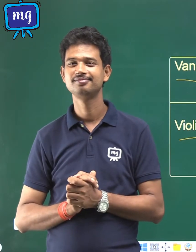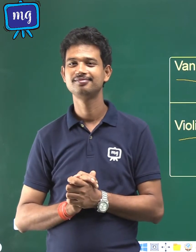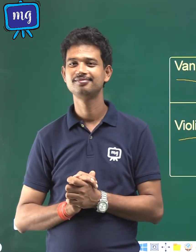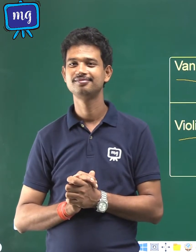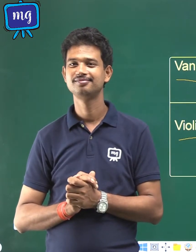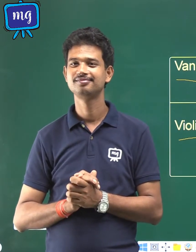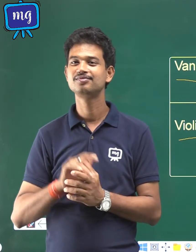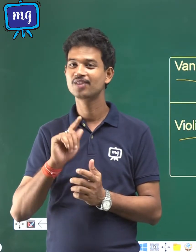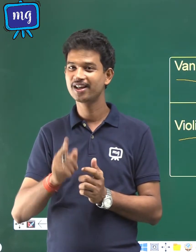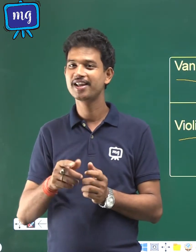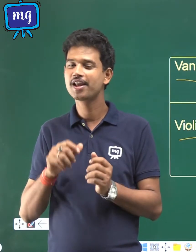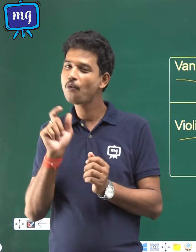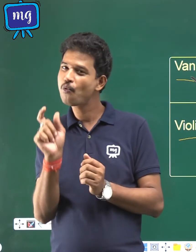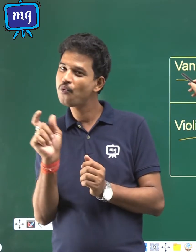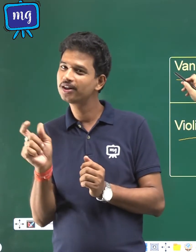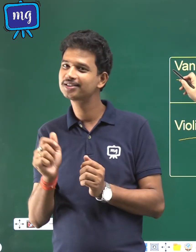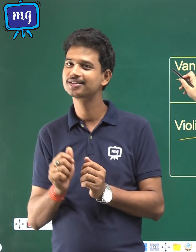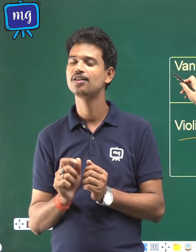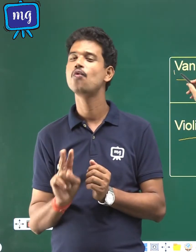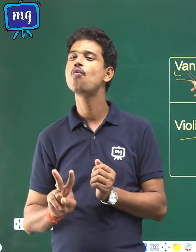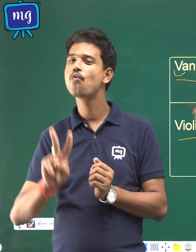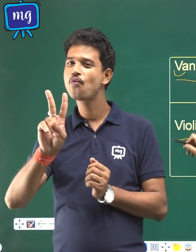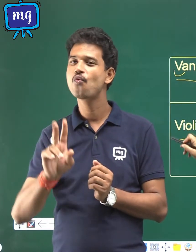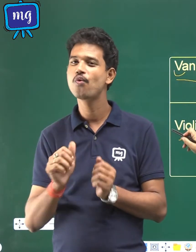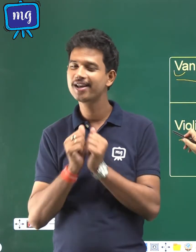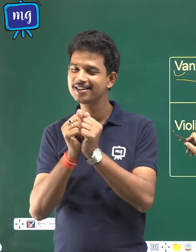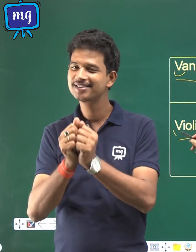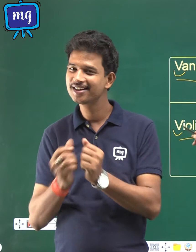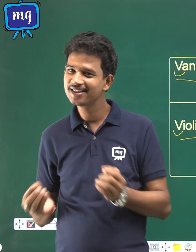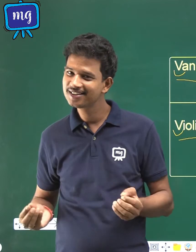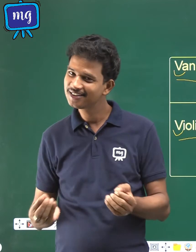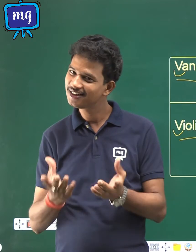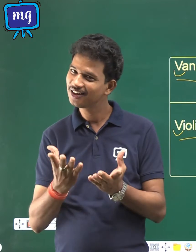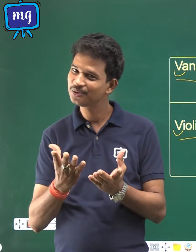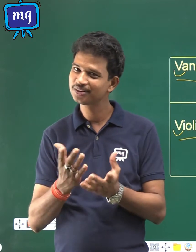ये वर्ड्स V से स्टार्ट होते हैं.